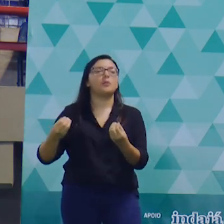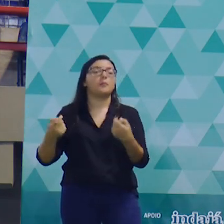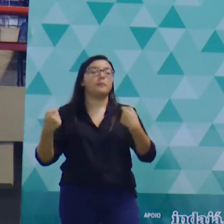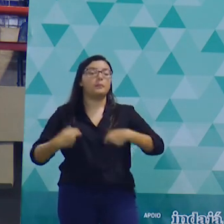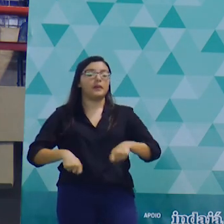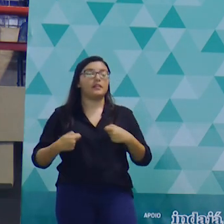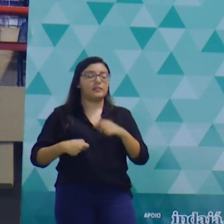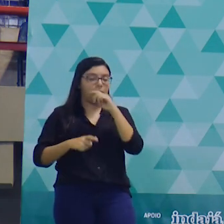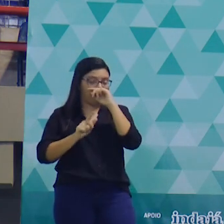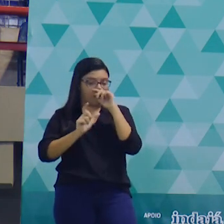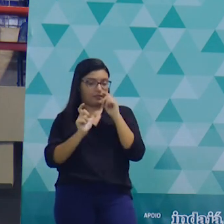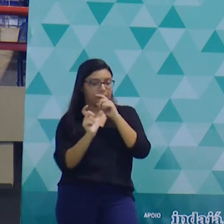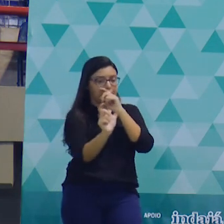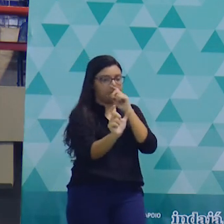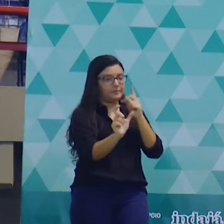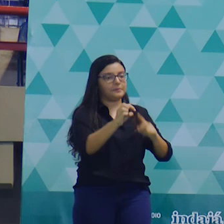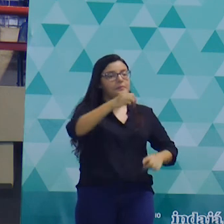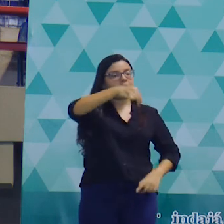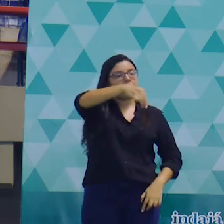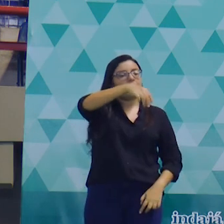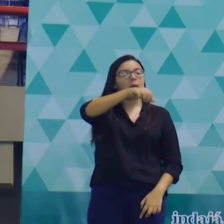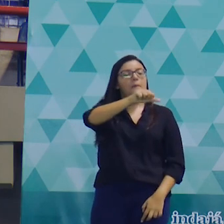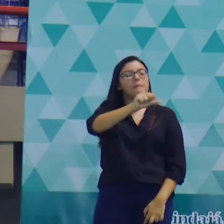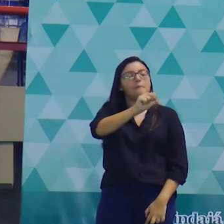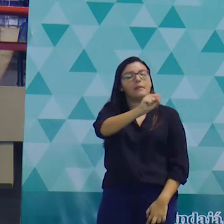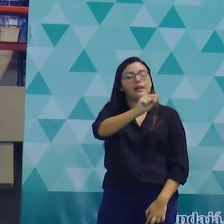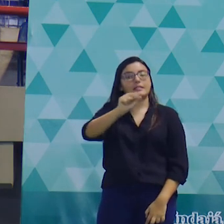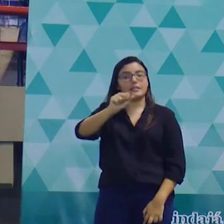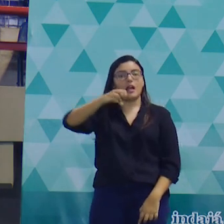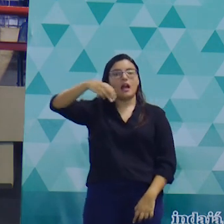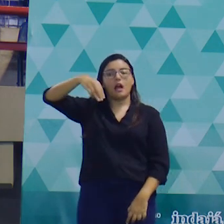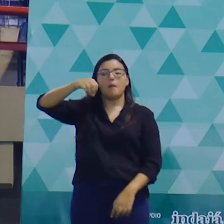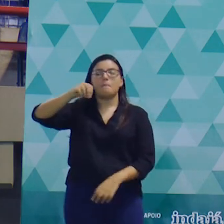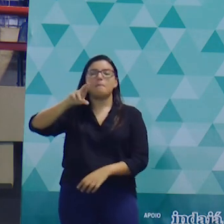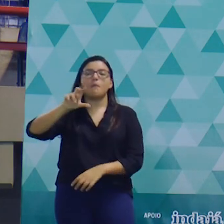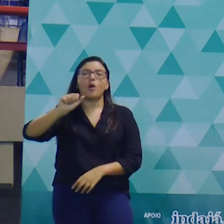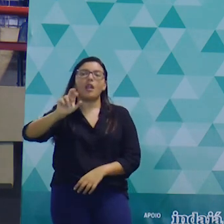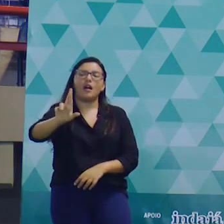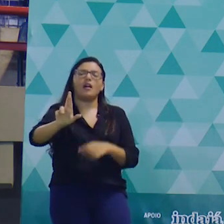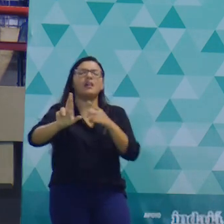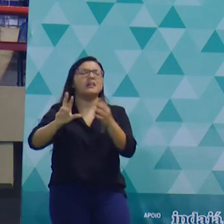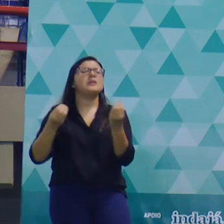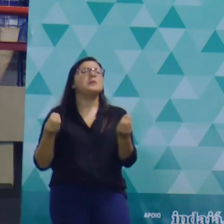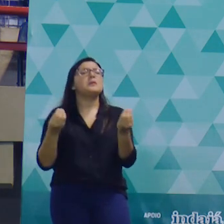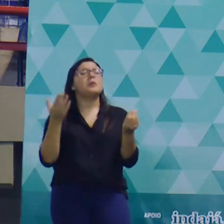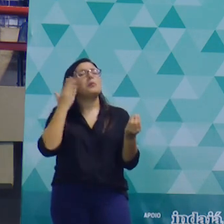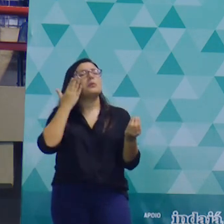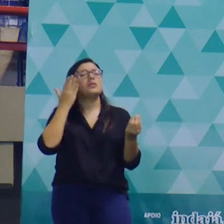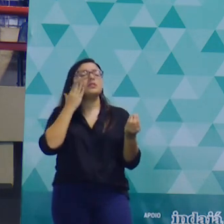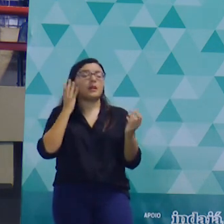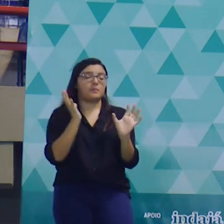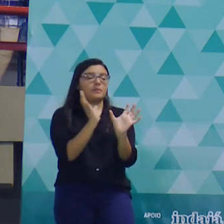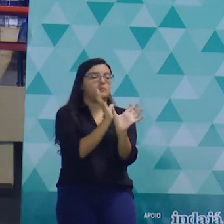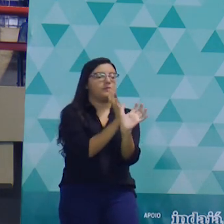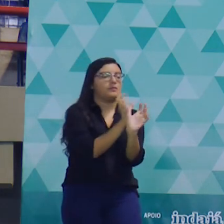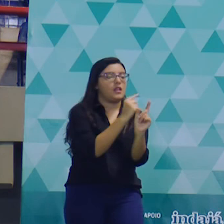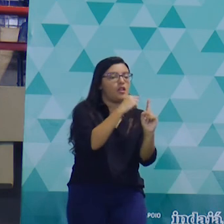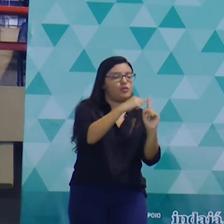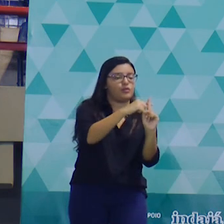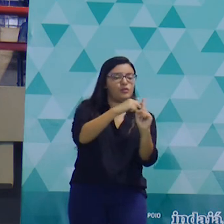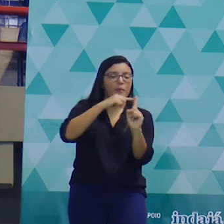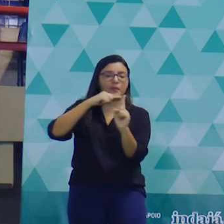precisa de uma grandeza chamada massa molar. Como é que se obtém a massa molar? Somando as